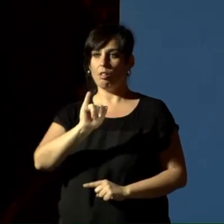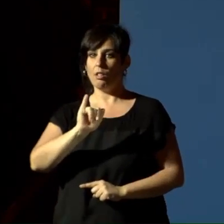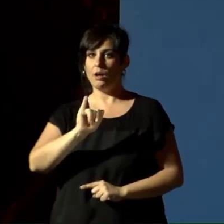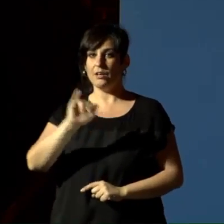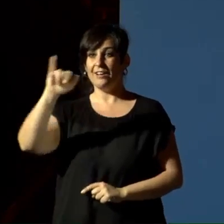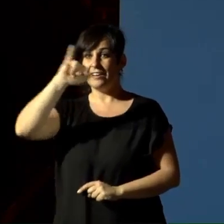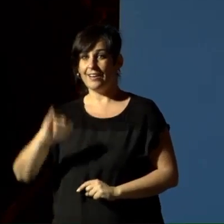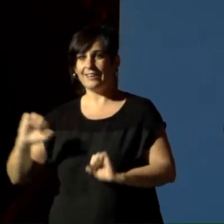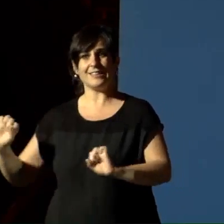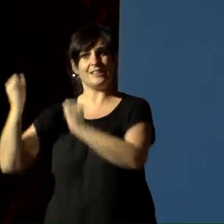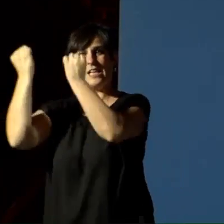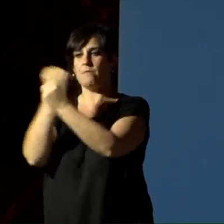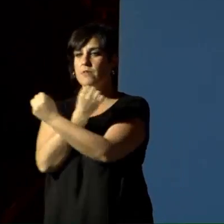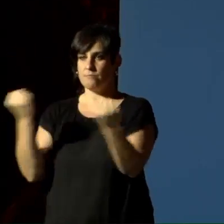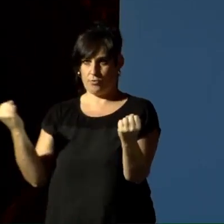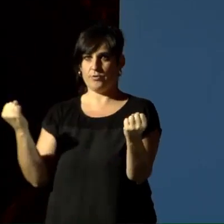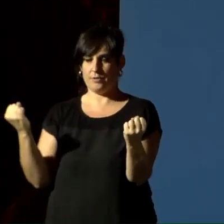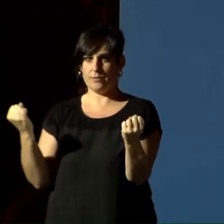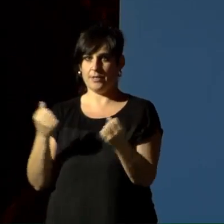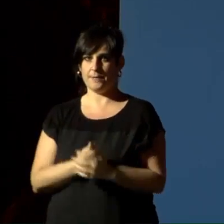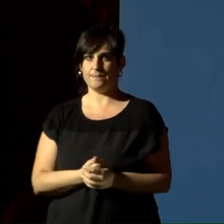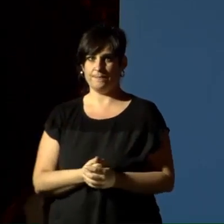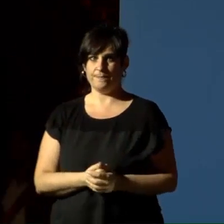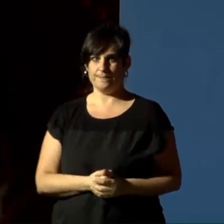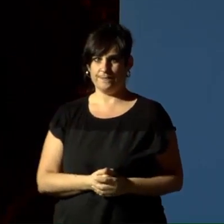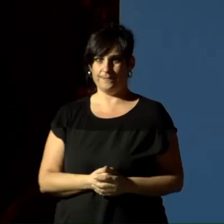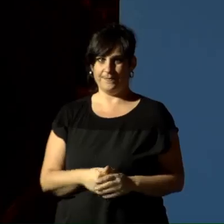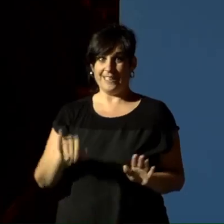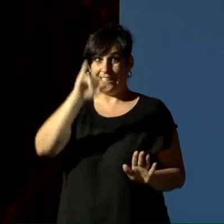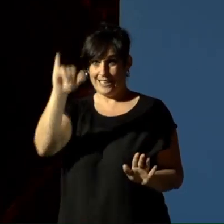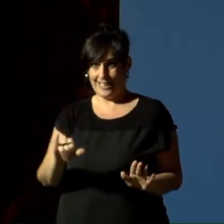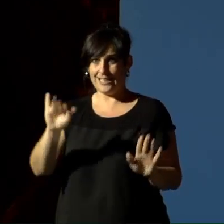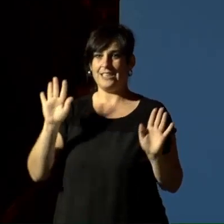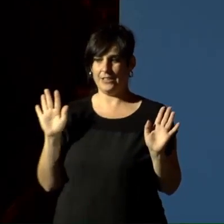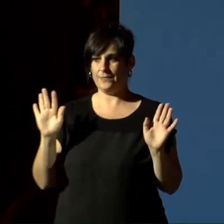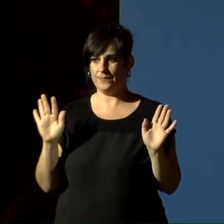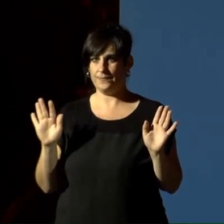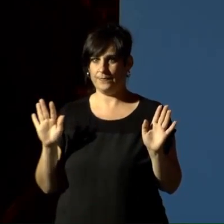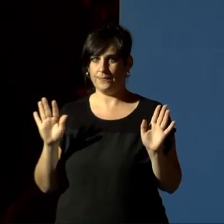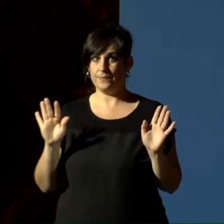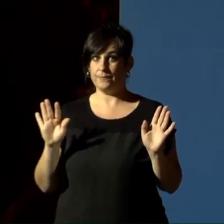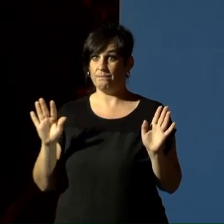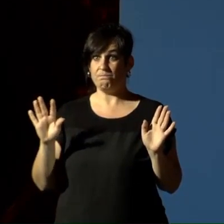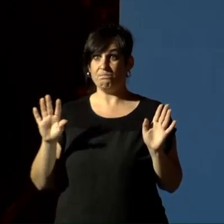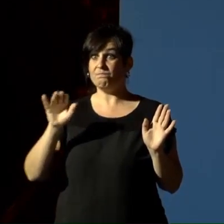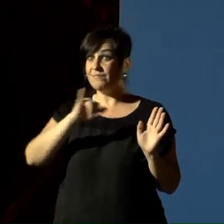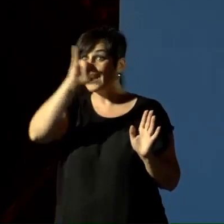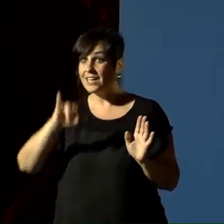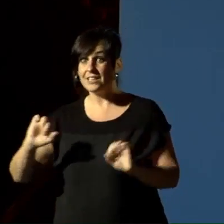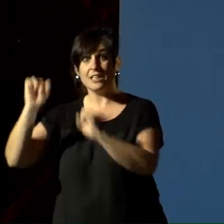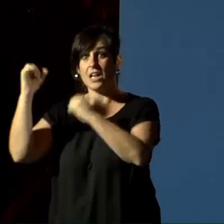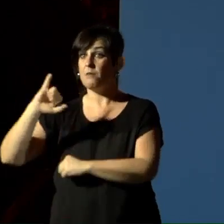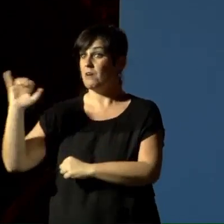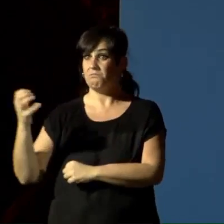da crisis. E non digo crise, digo crisis. Non é posible. E por que non é posible? Bueno,